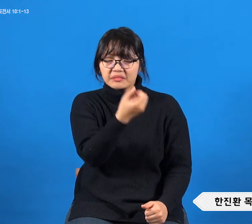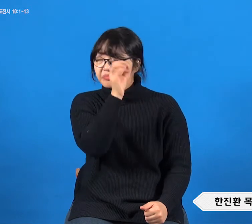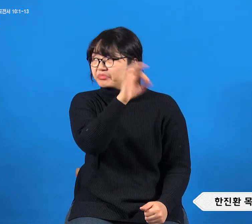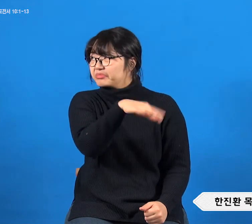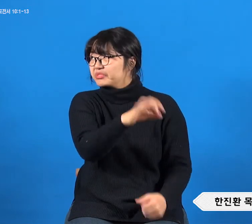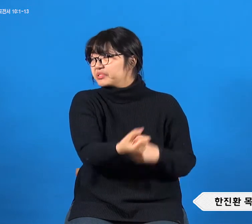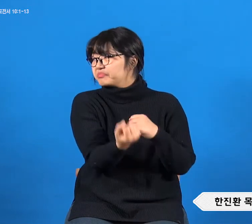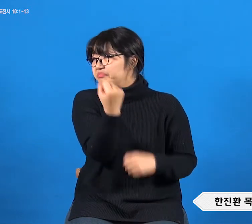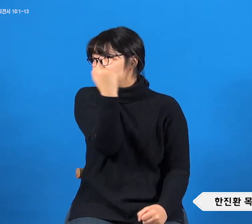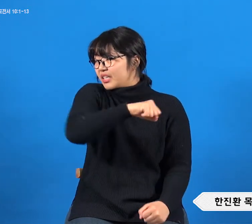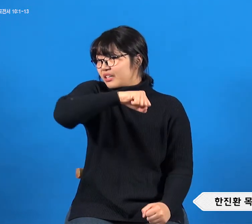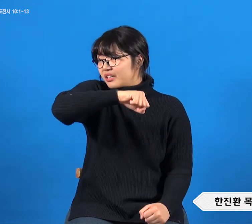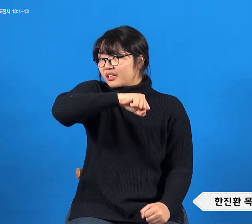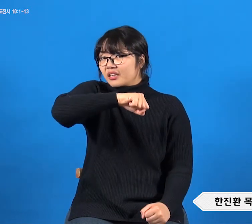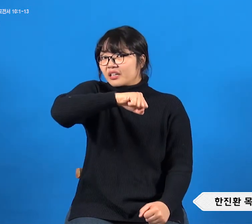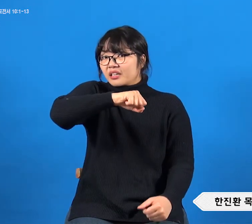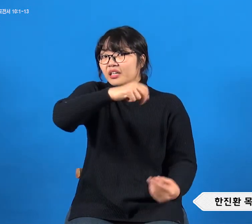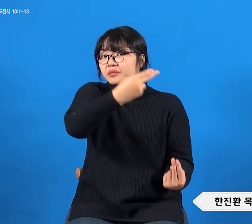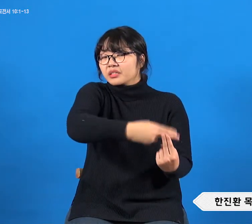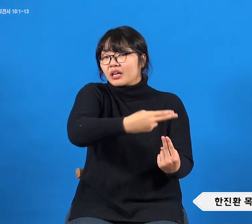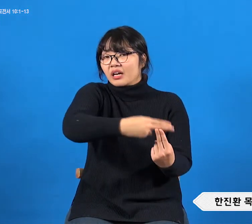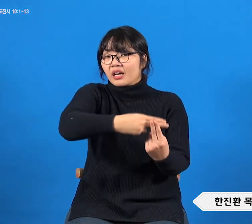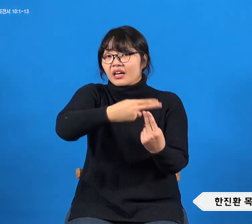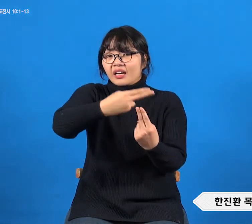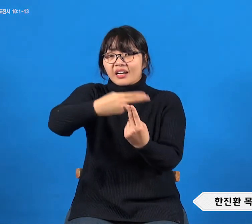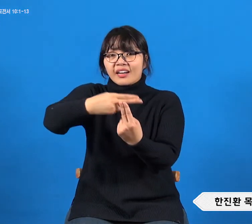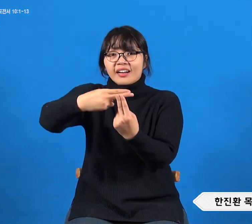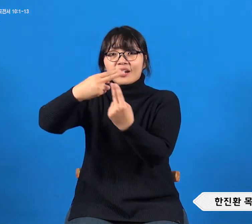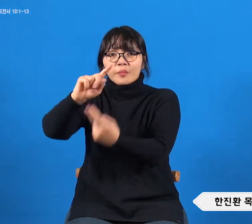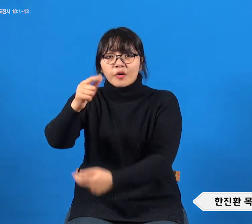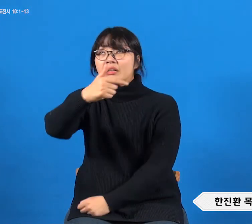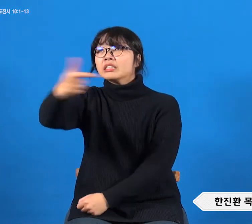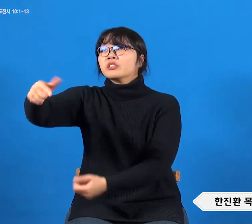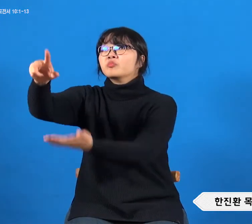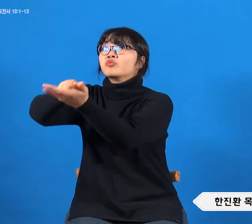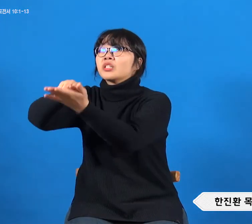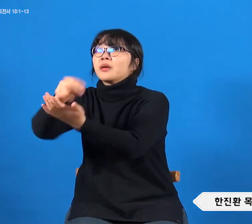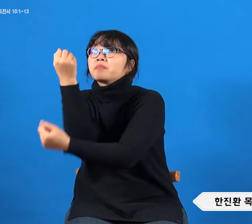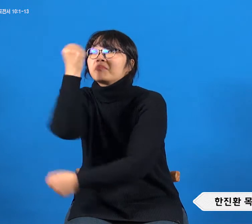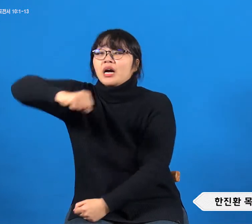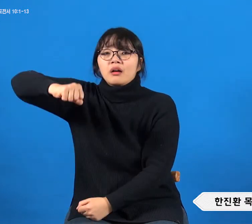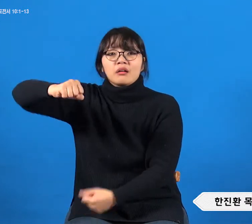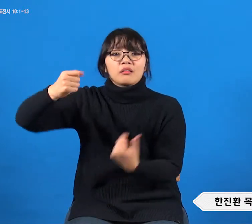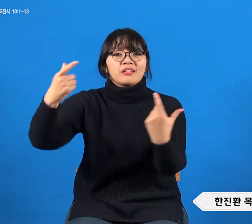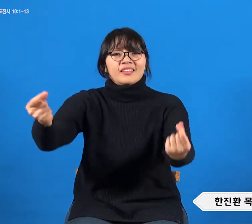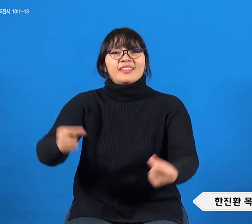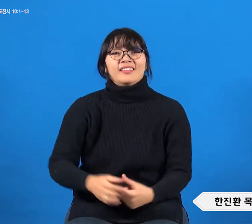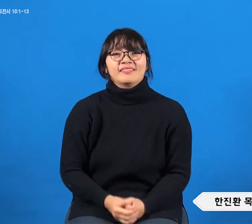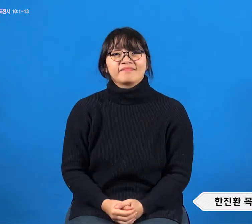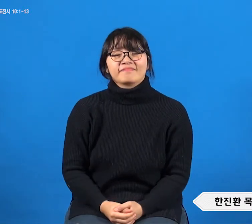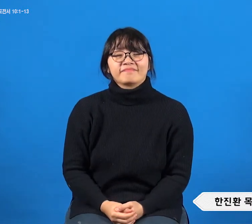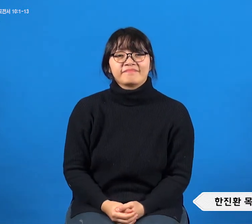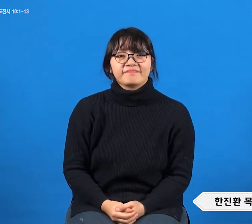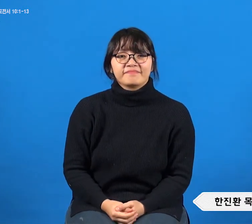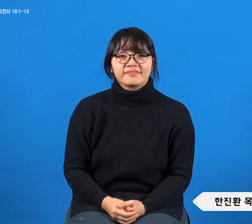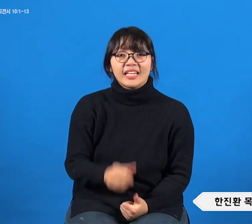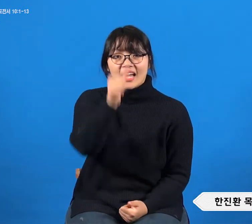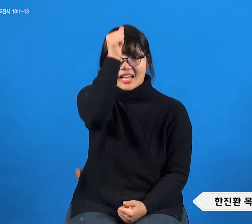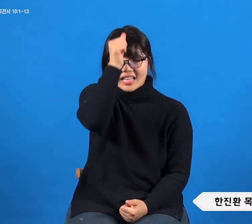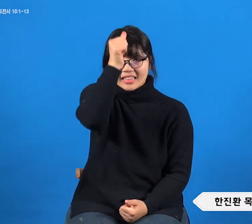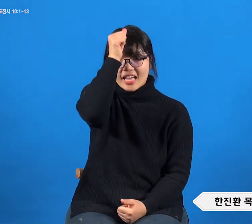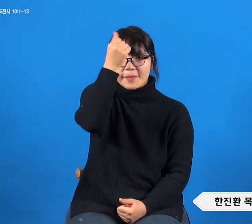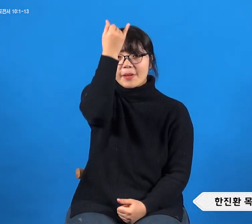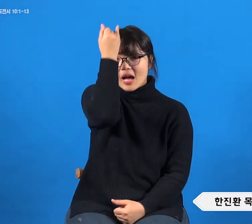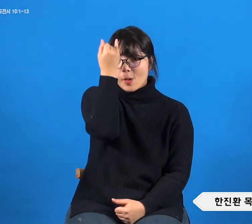무시하고 넘어가고 하다 보면 그것이 결국은 큰 문제에 불순종하는 것으로 연결되니까요. 아담